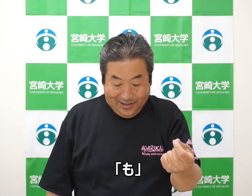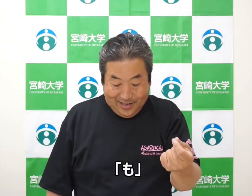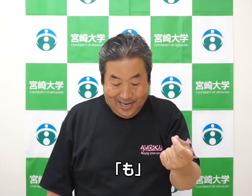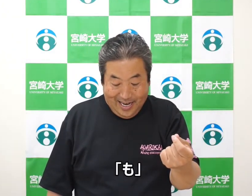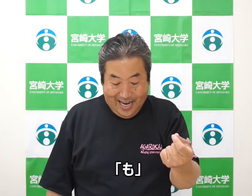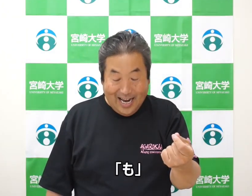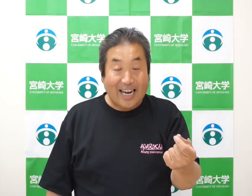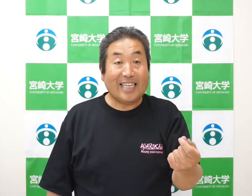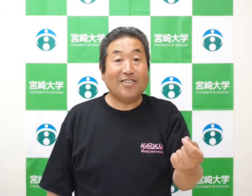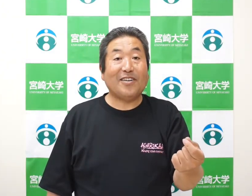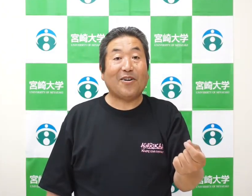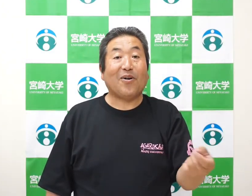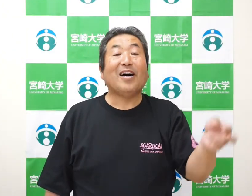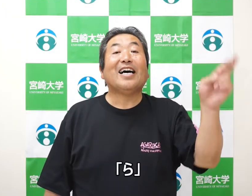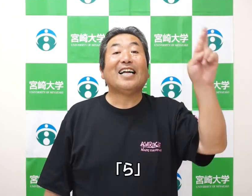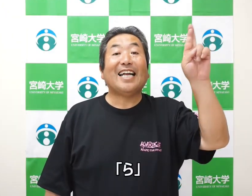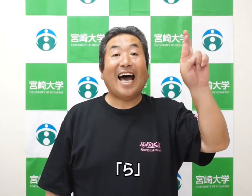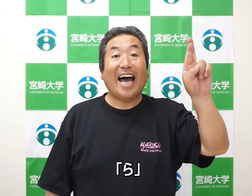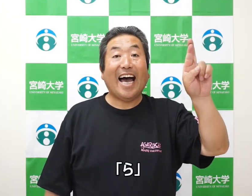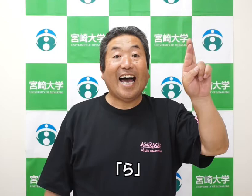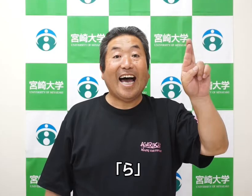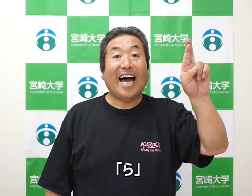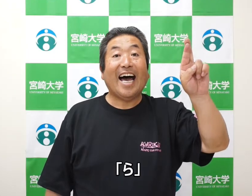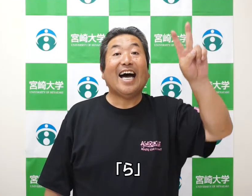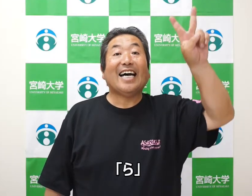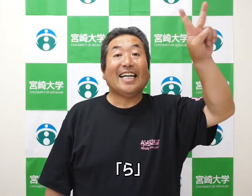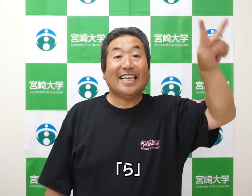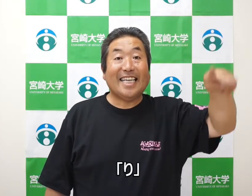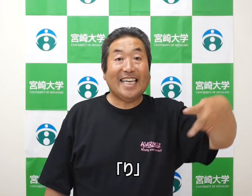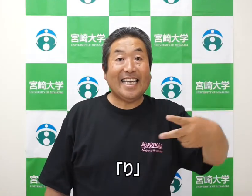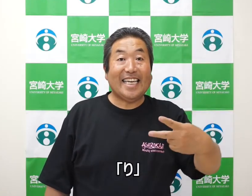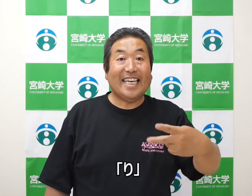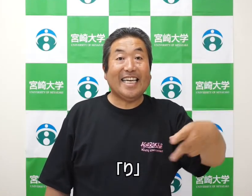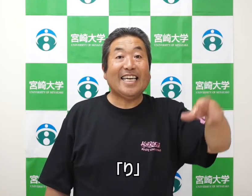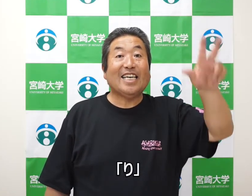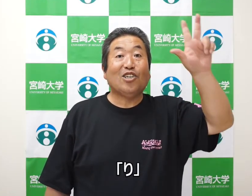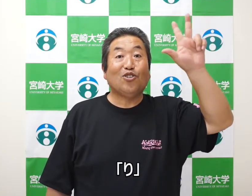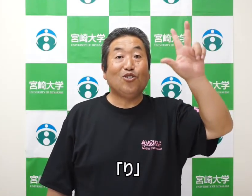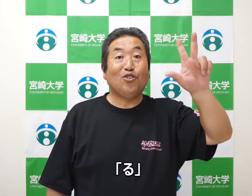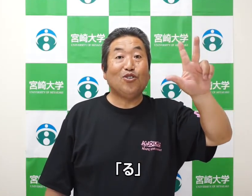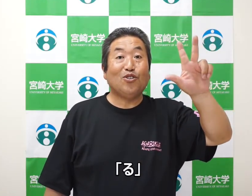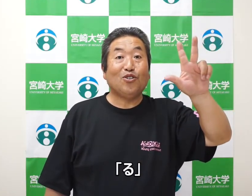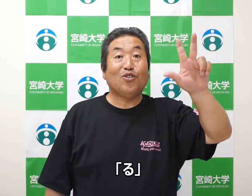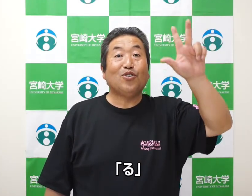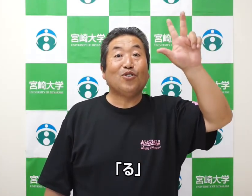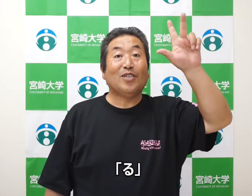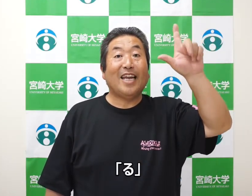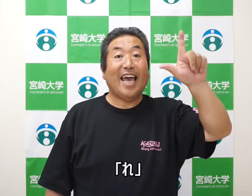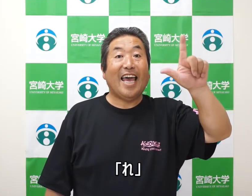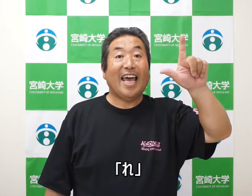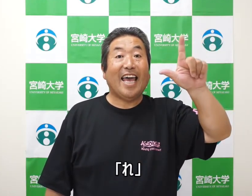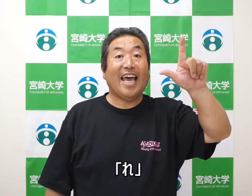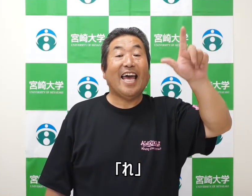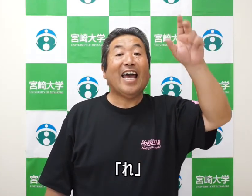次、ラリルレロ。ラ、リ、ル、レ、